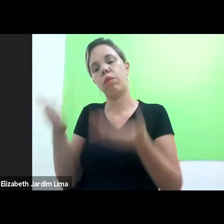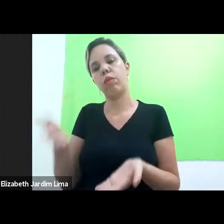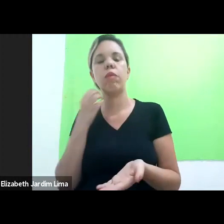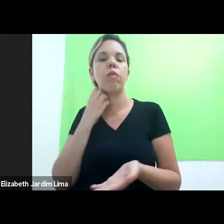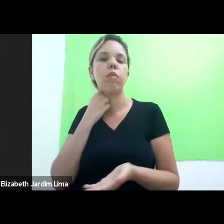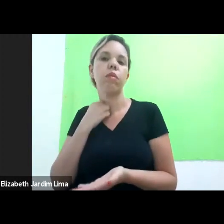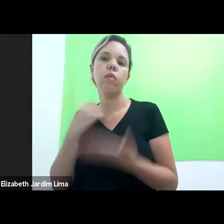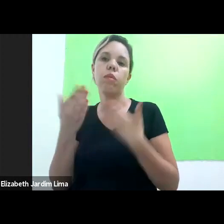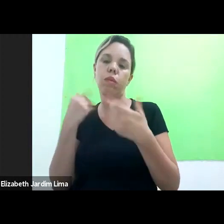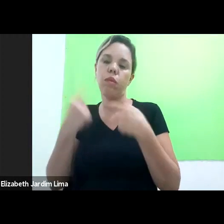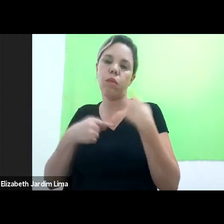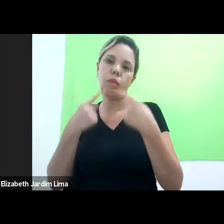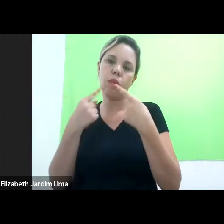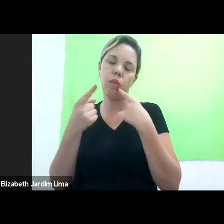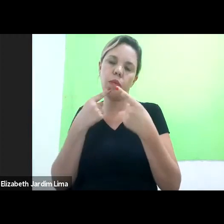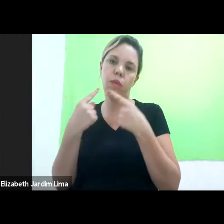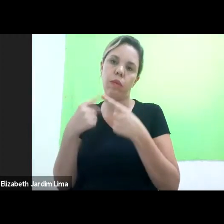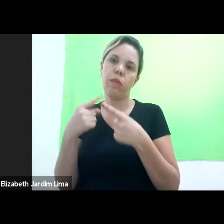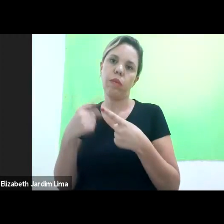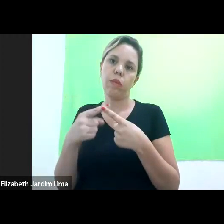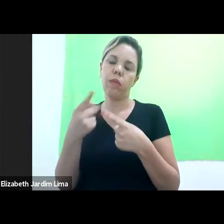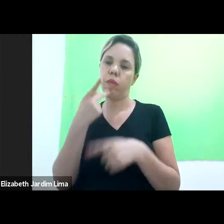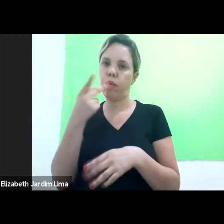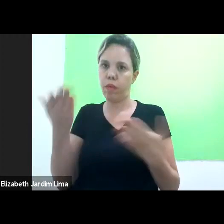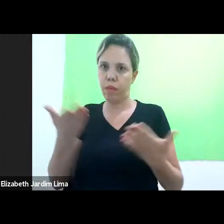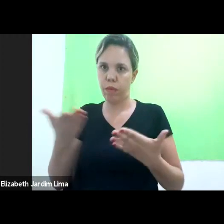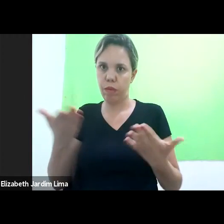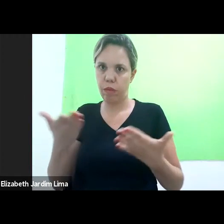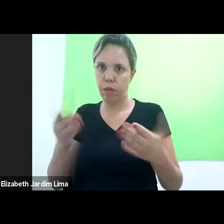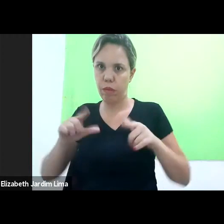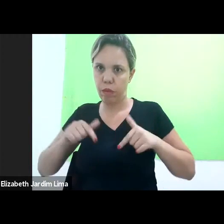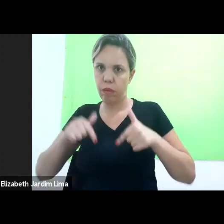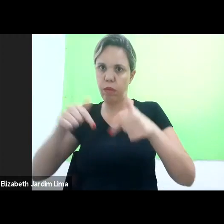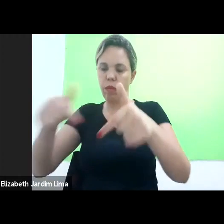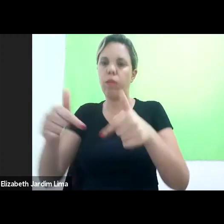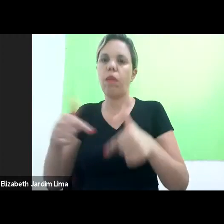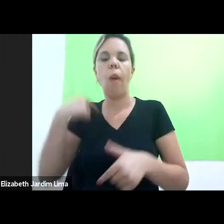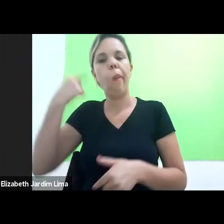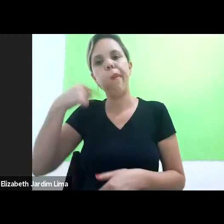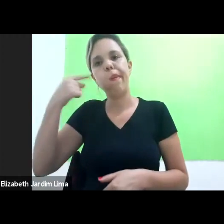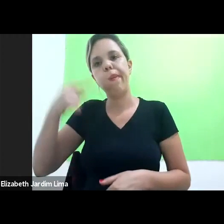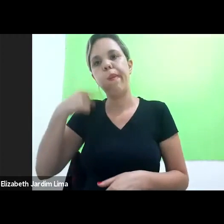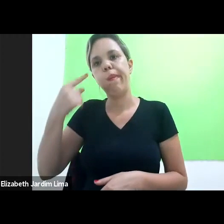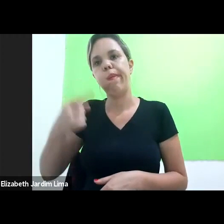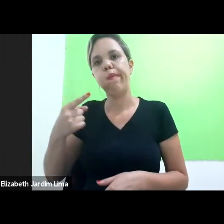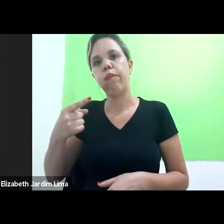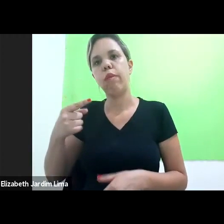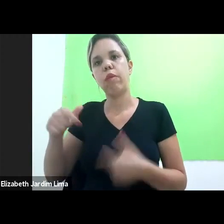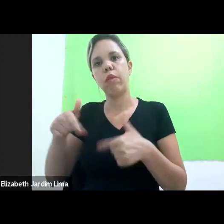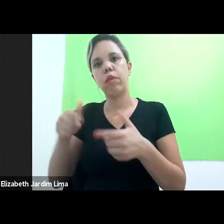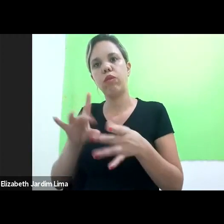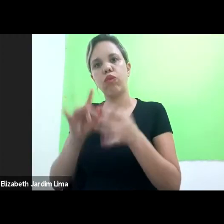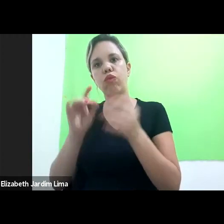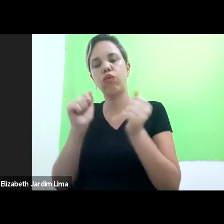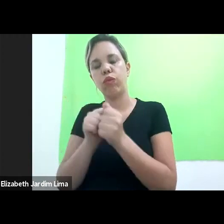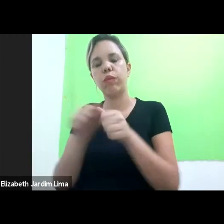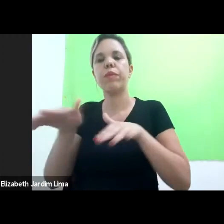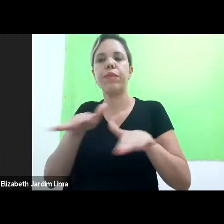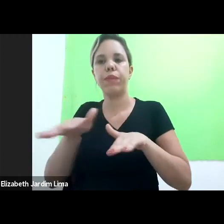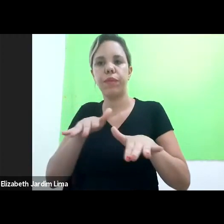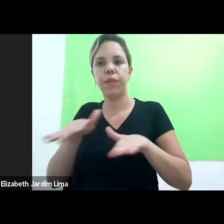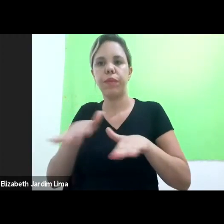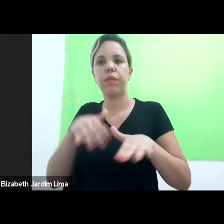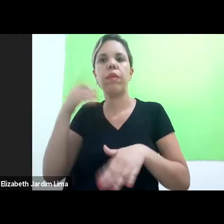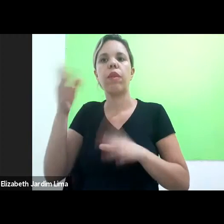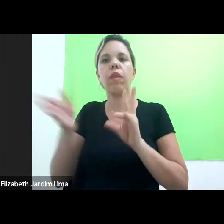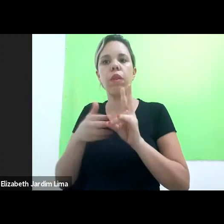do debate? Porque para eu falar hoje da minha atuação enquanto advogada, que está junto ao movimento indígena,